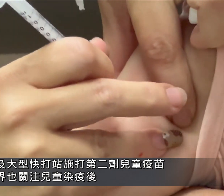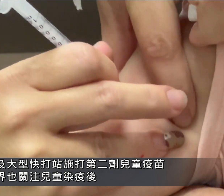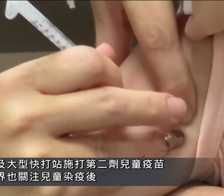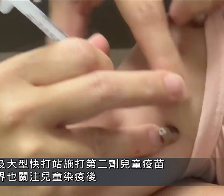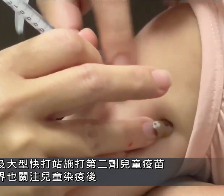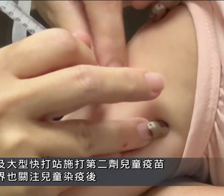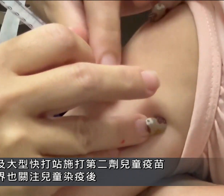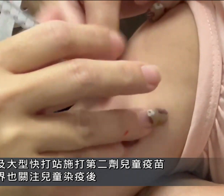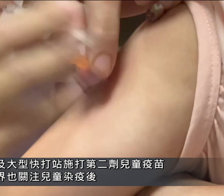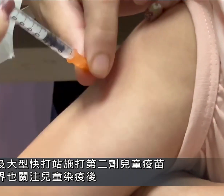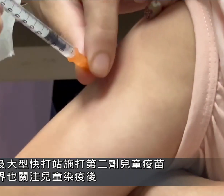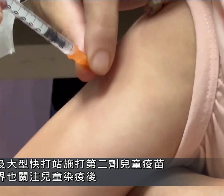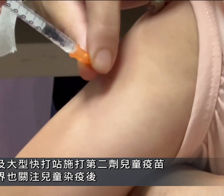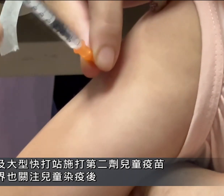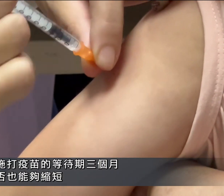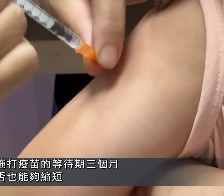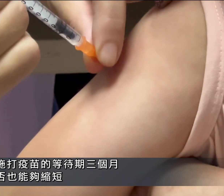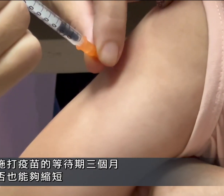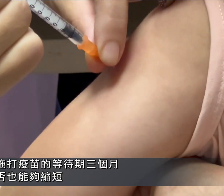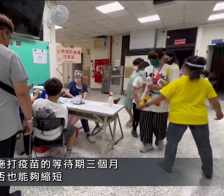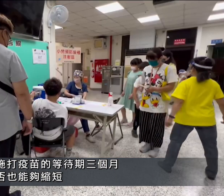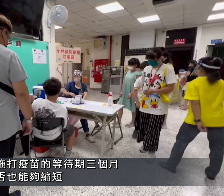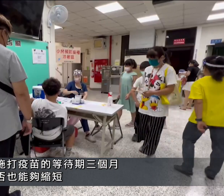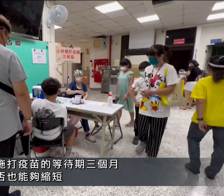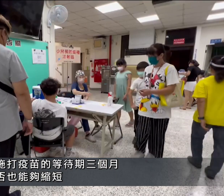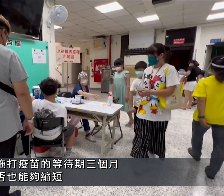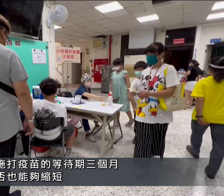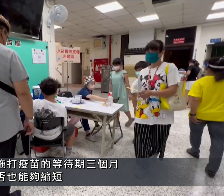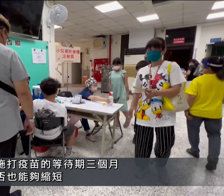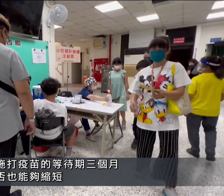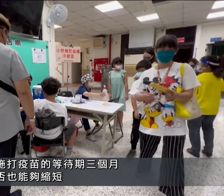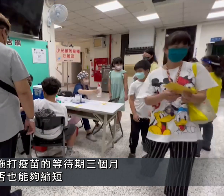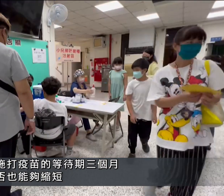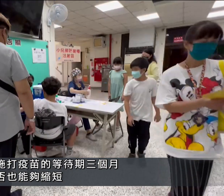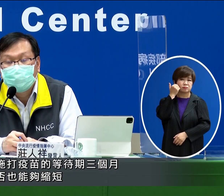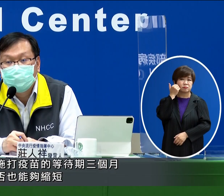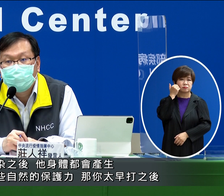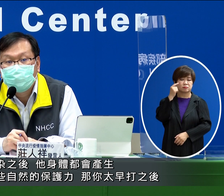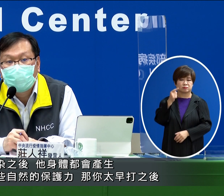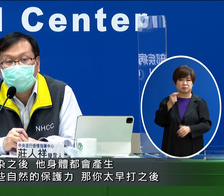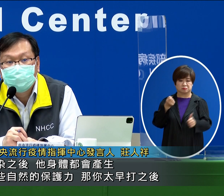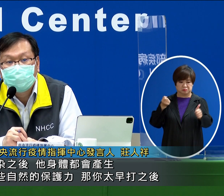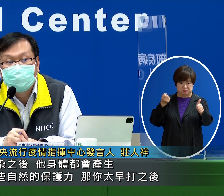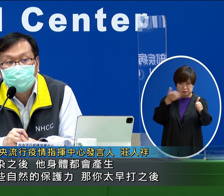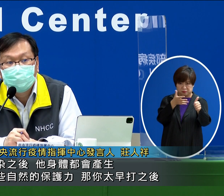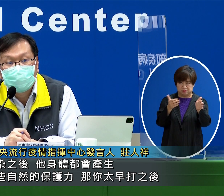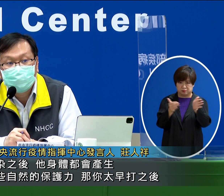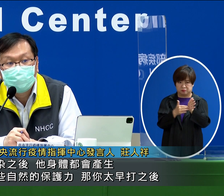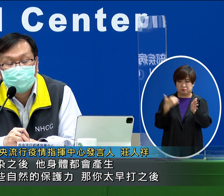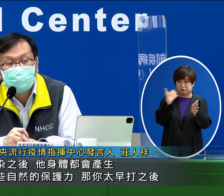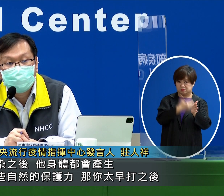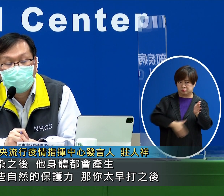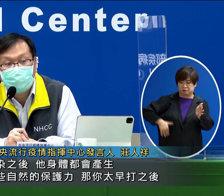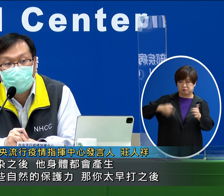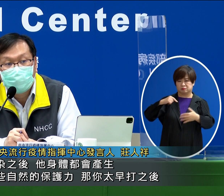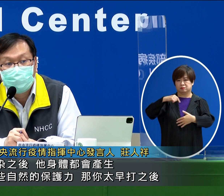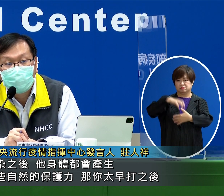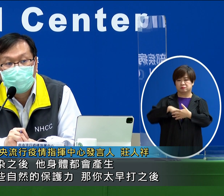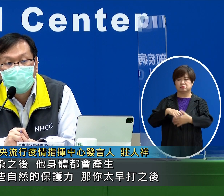注儿童染疫后再施打疫苗的等待期3个月是否也能够缩短。 感染之后，他身体就会产生一些自然的保护力。